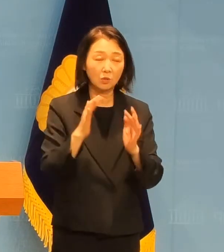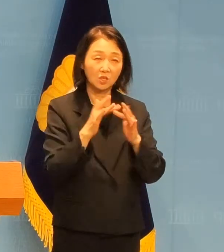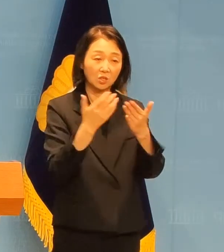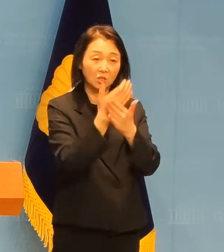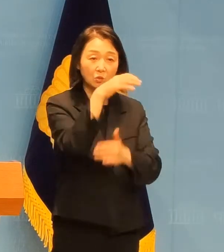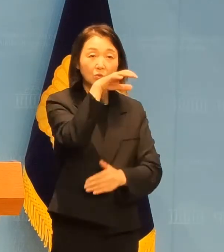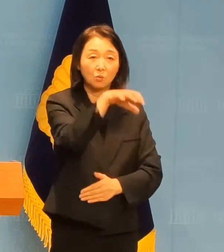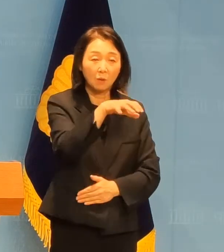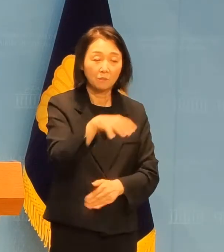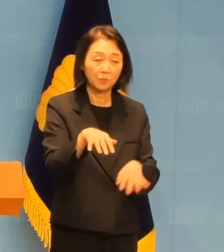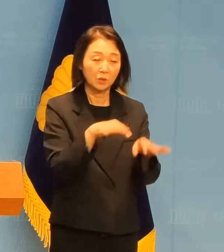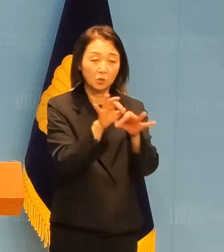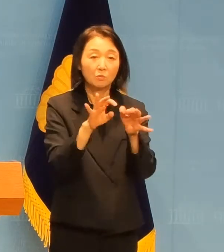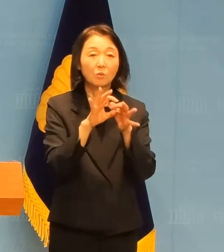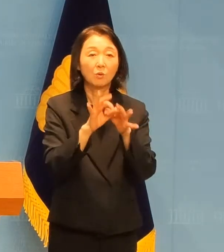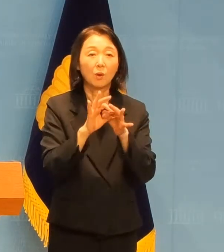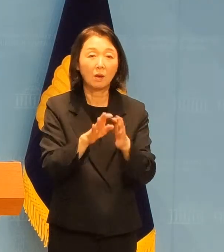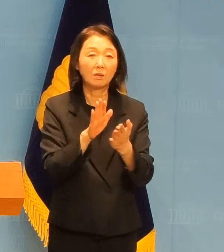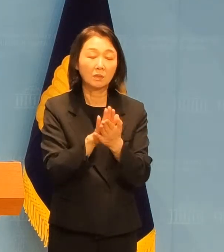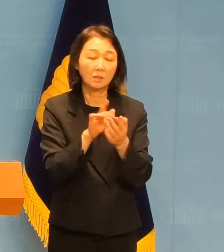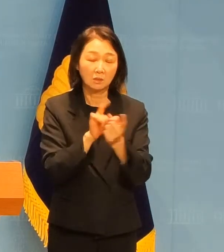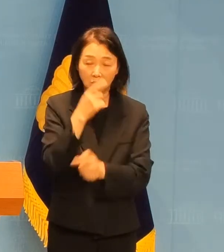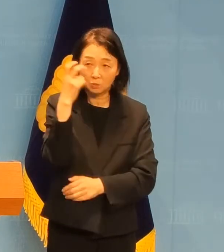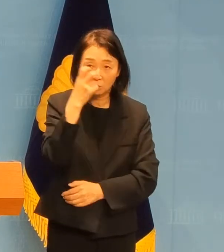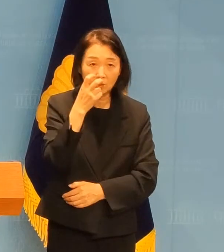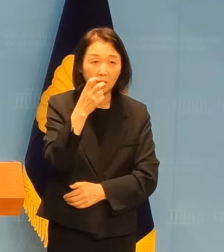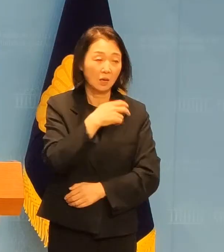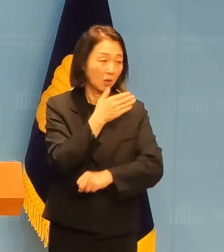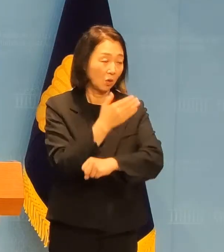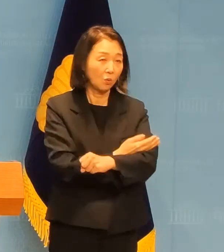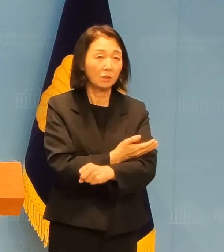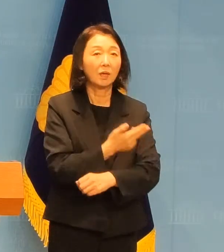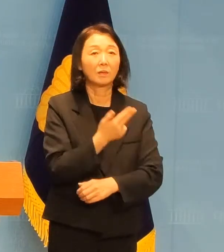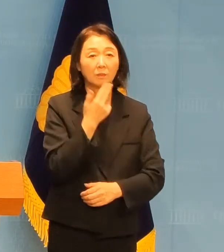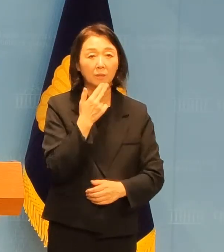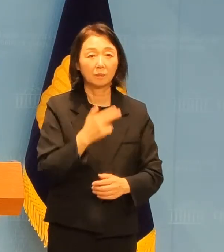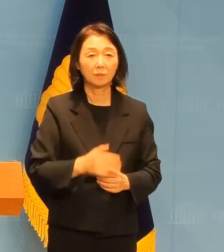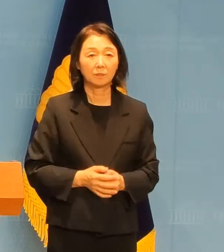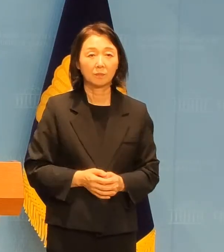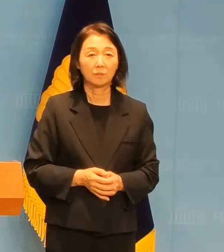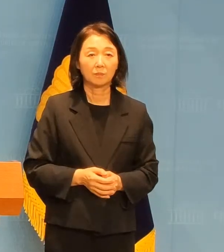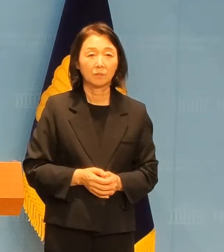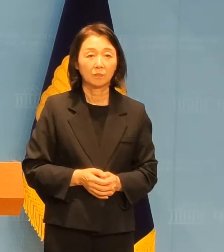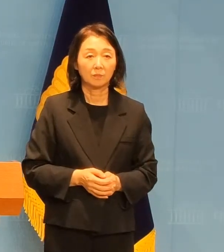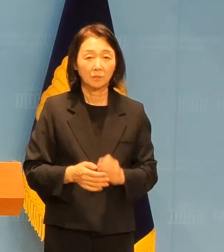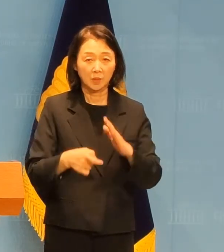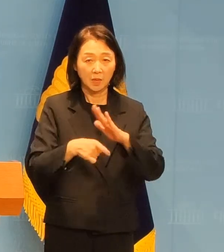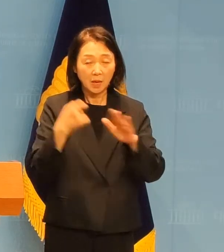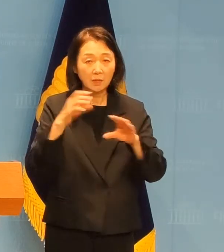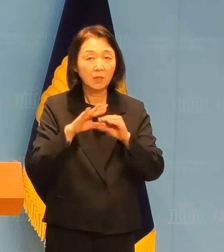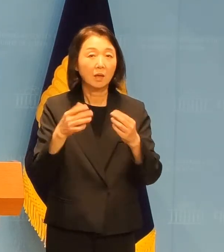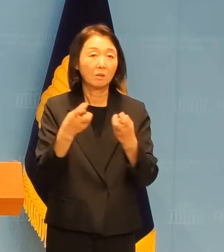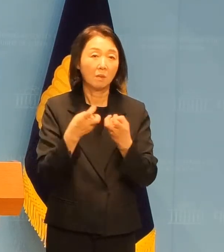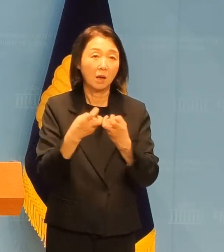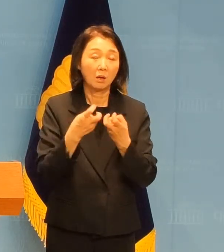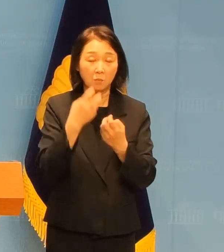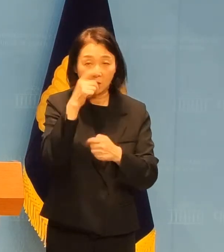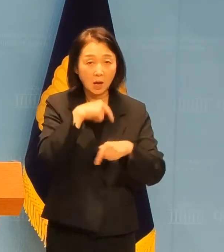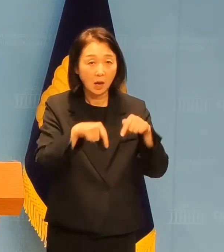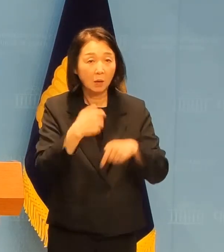한국인터넷진흥원은 금융권에 대한 직접 조사 권한조차 없습니다. 해킹 대응과